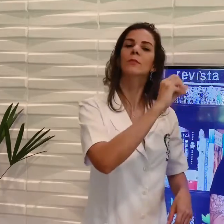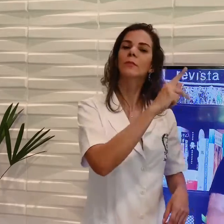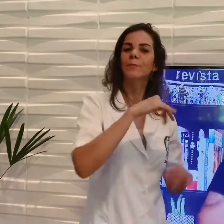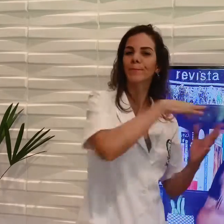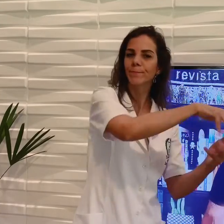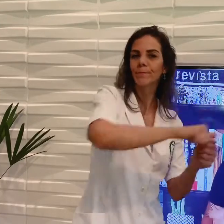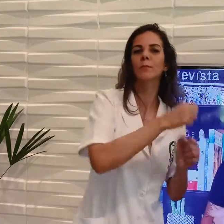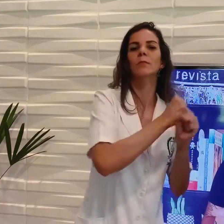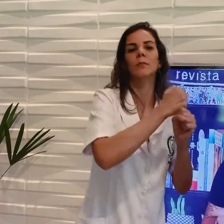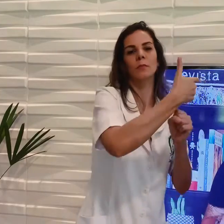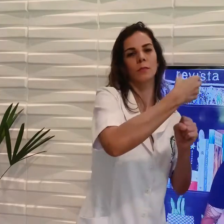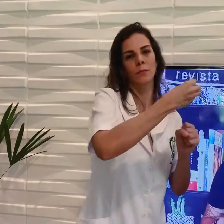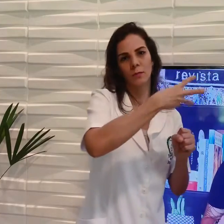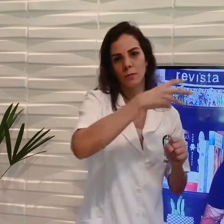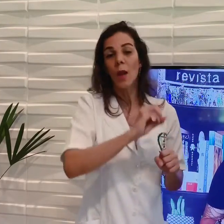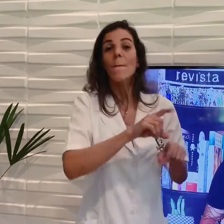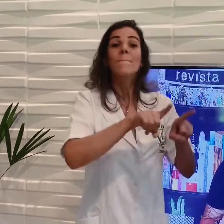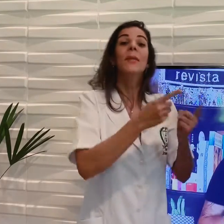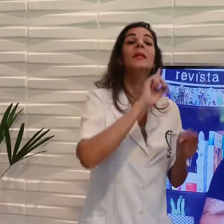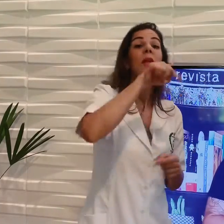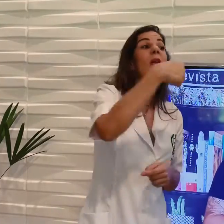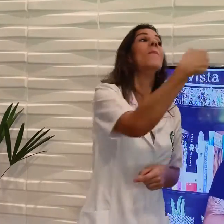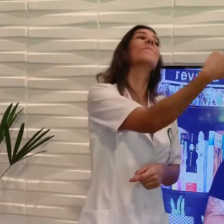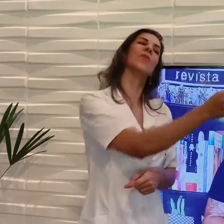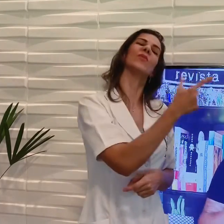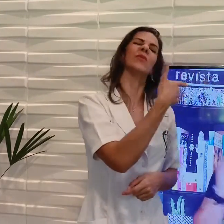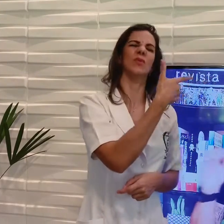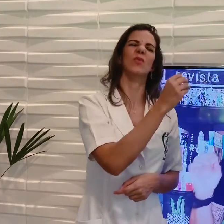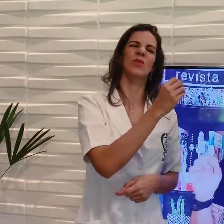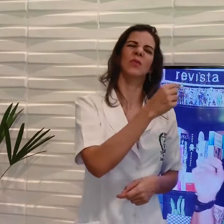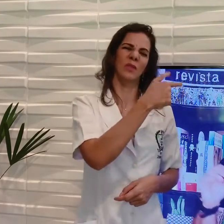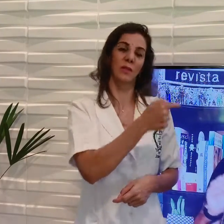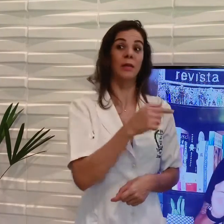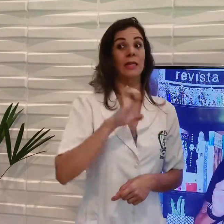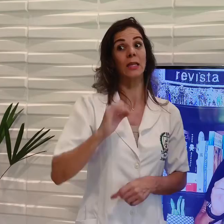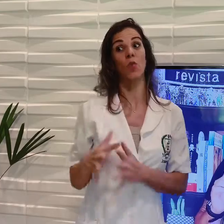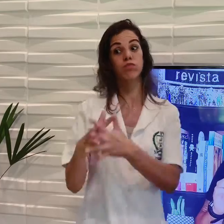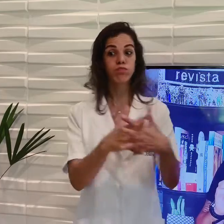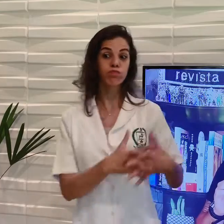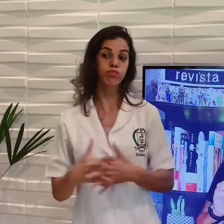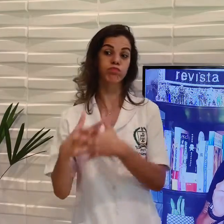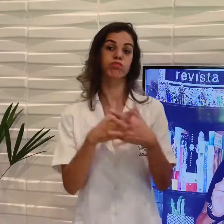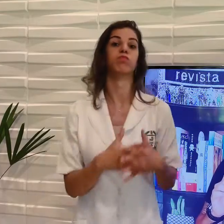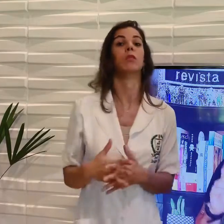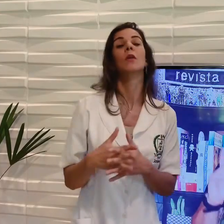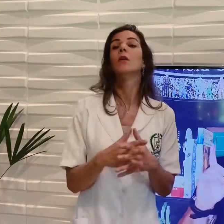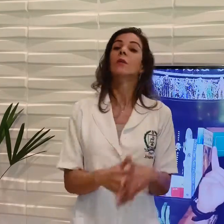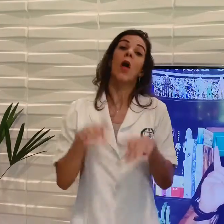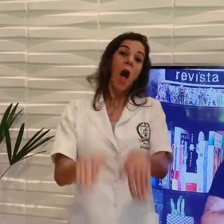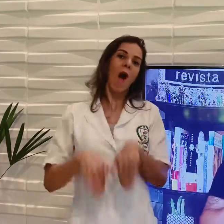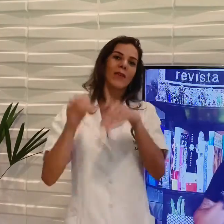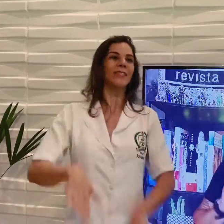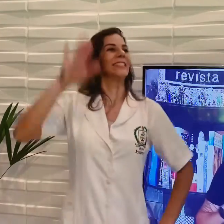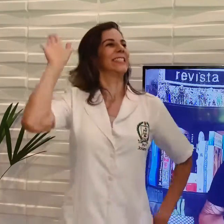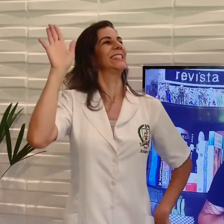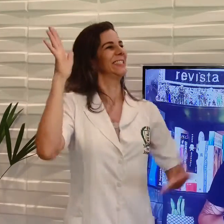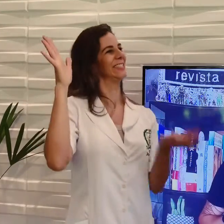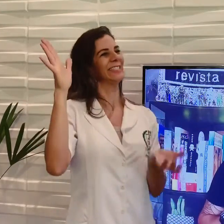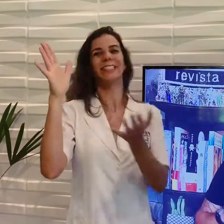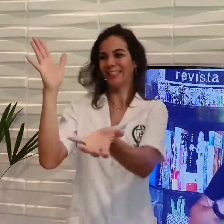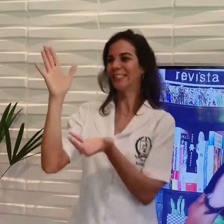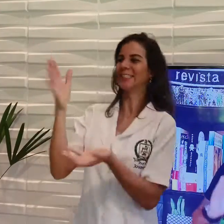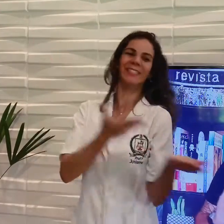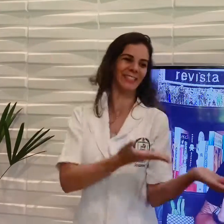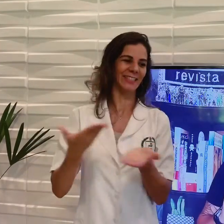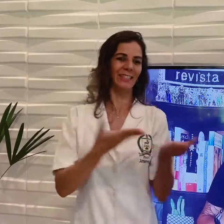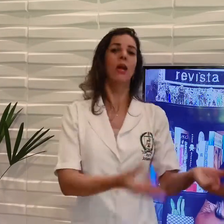2003, mas receberá a seguinte, em 2007. E aí o que acontece? Estados Unidos e Austrália levantam o dedo e falam, opa, a gente topa pegar,